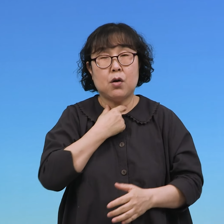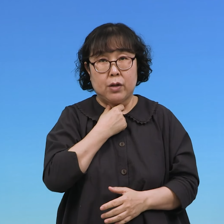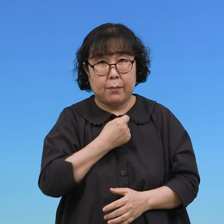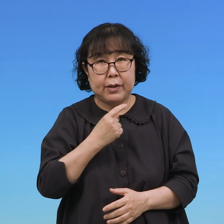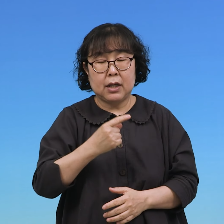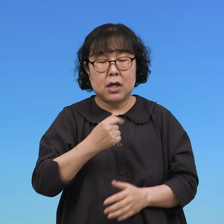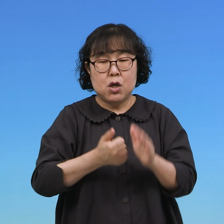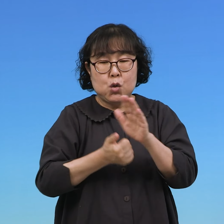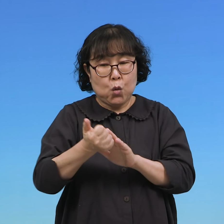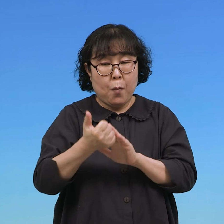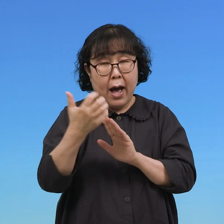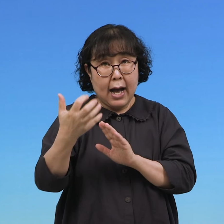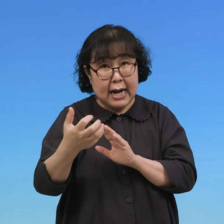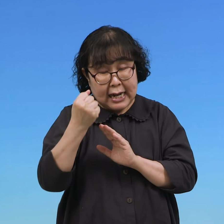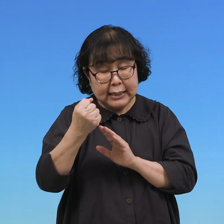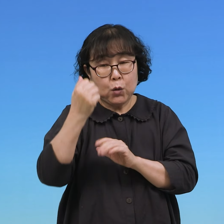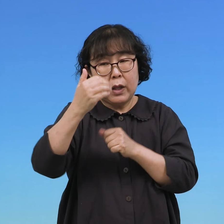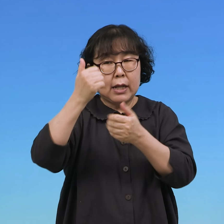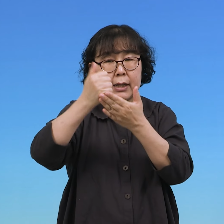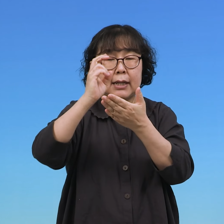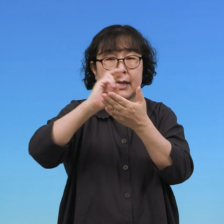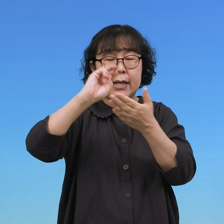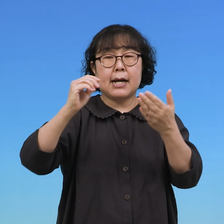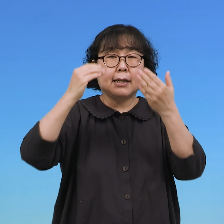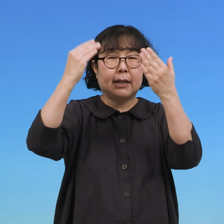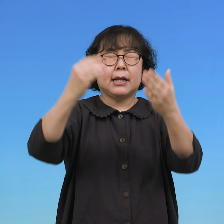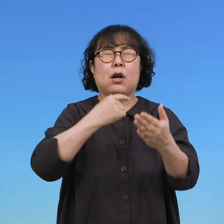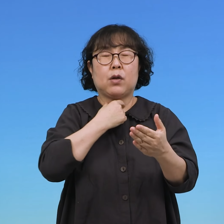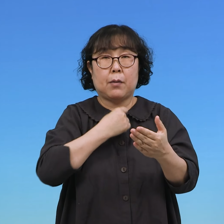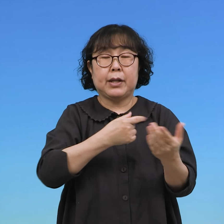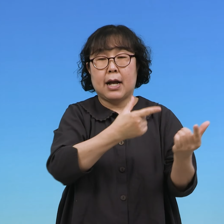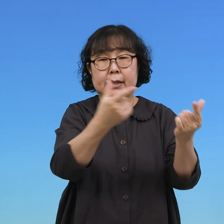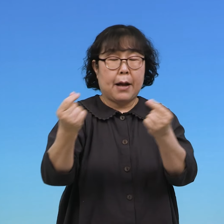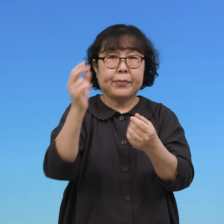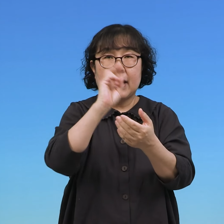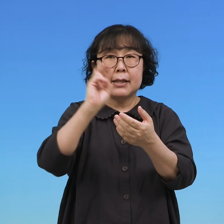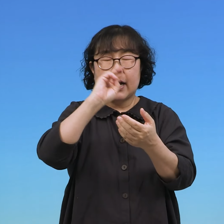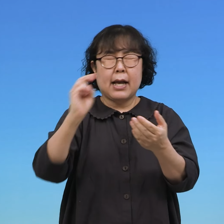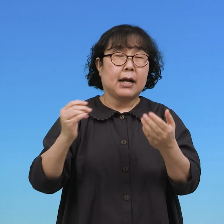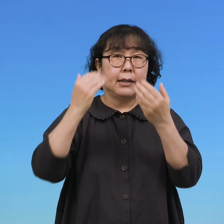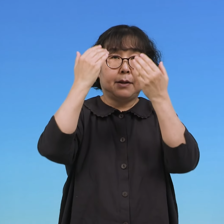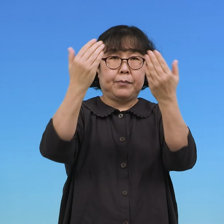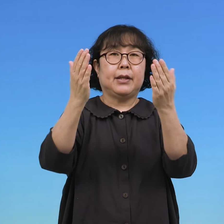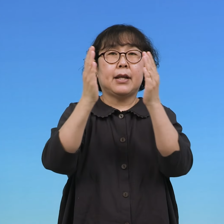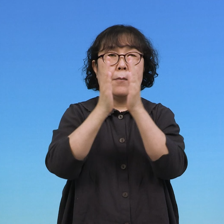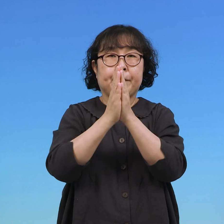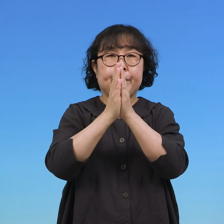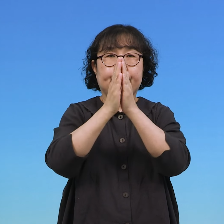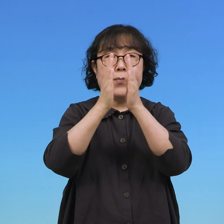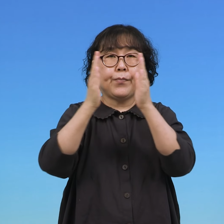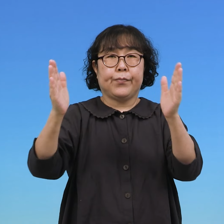이 찬양 불러 하나님께 올려드립니다. 우리 오늘 눈물로